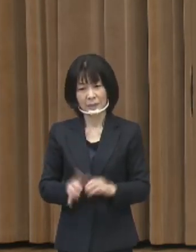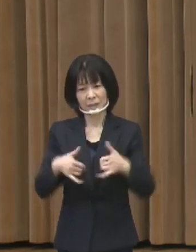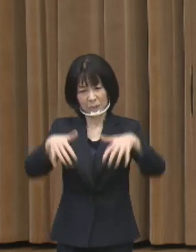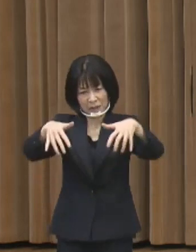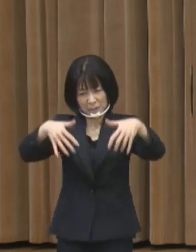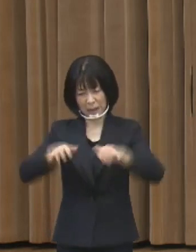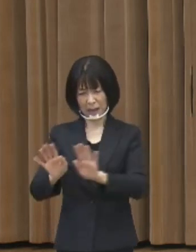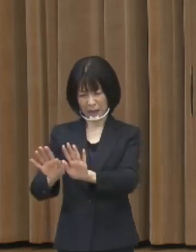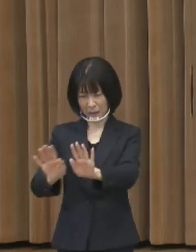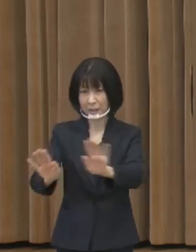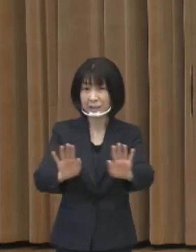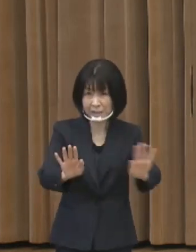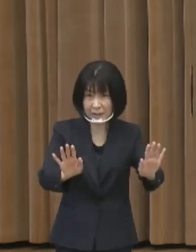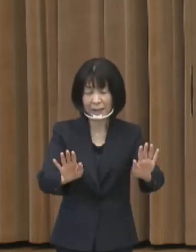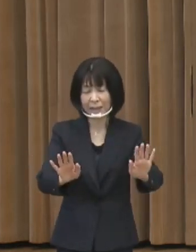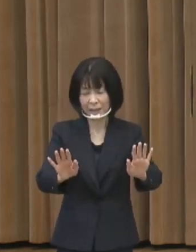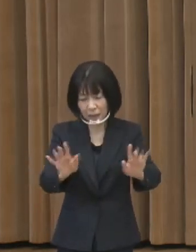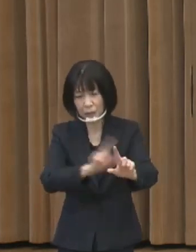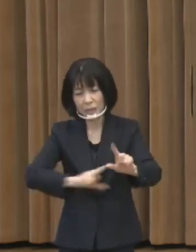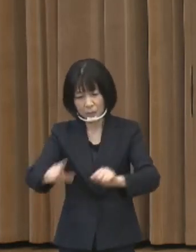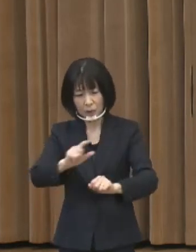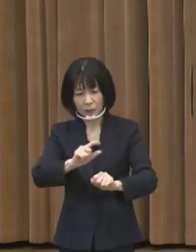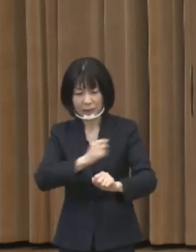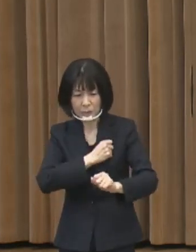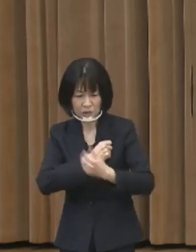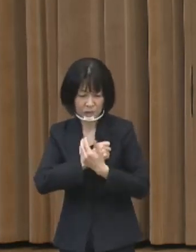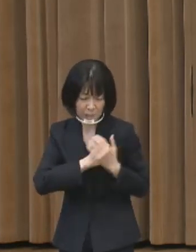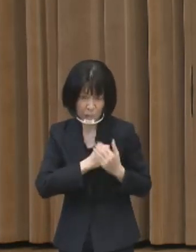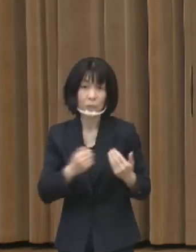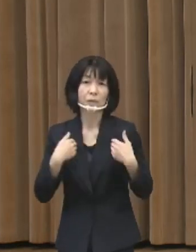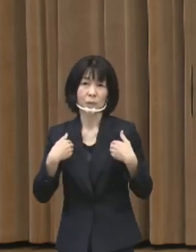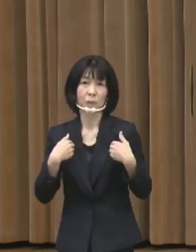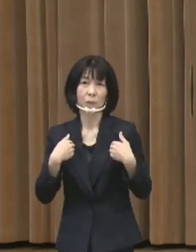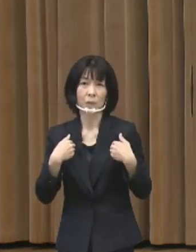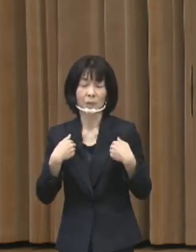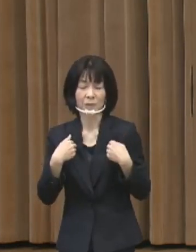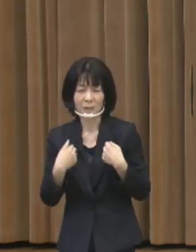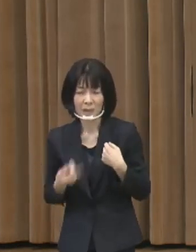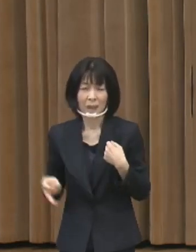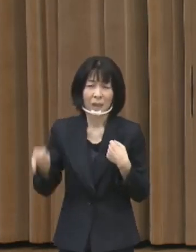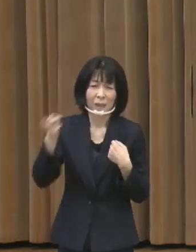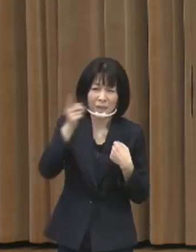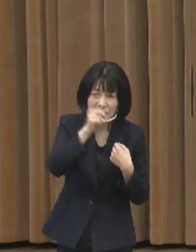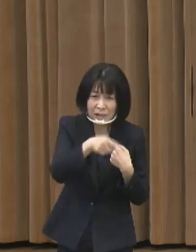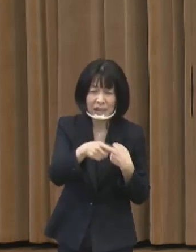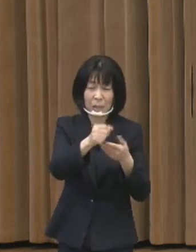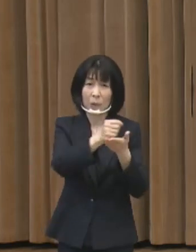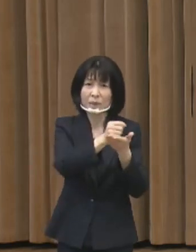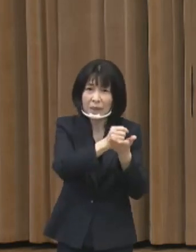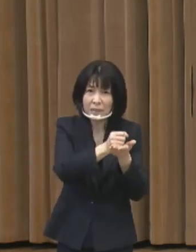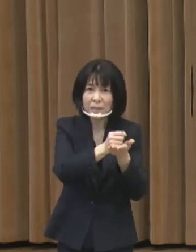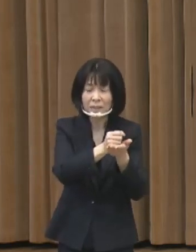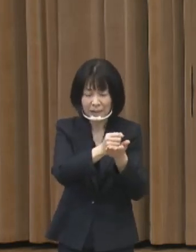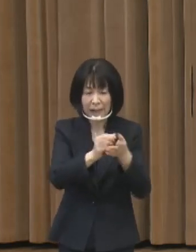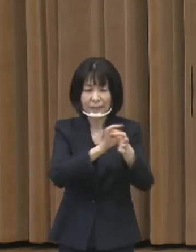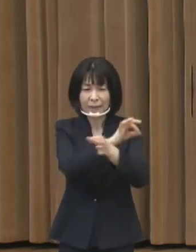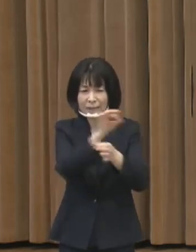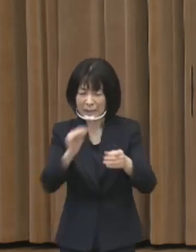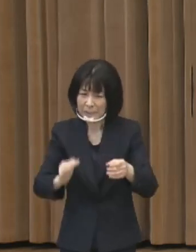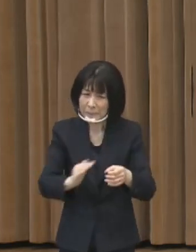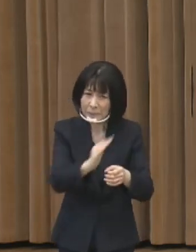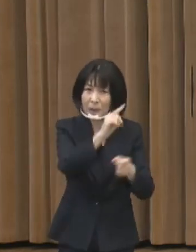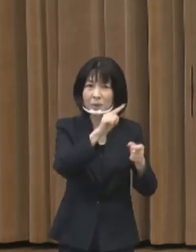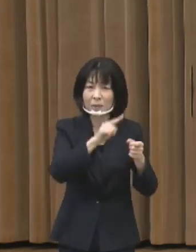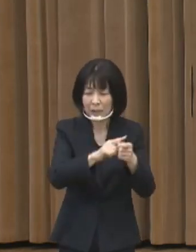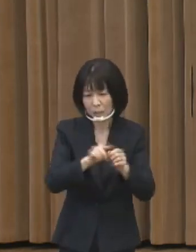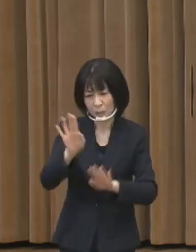して人の命を守るとともに、次の近い将来において経済を回復させていくための環